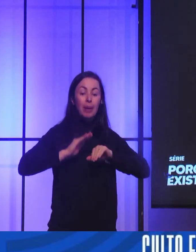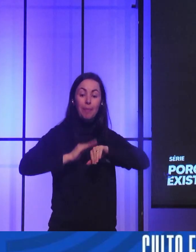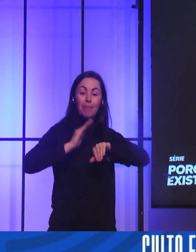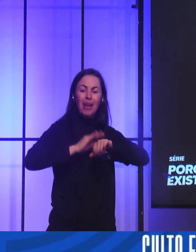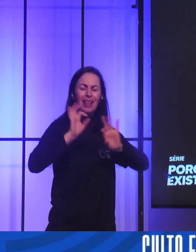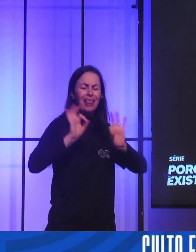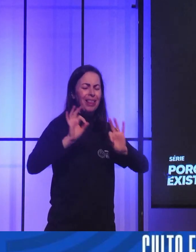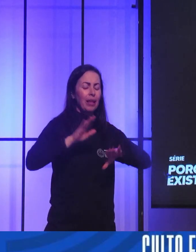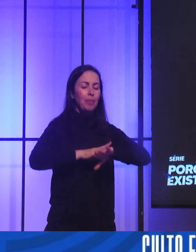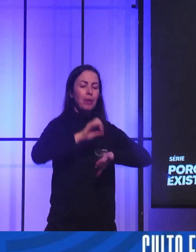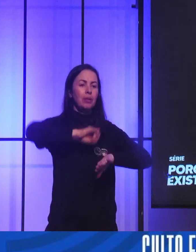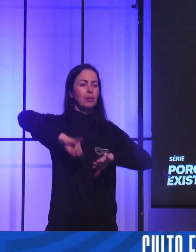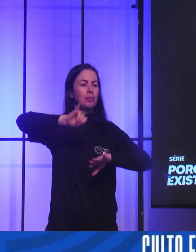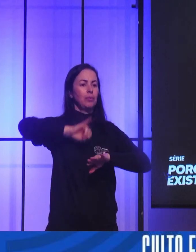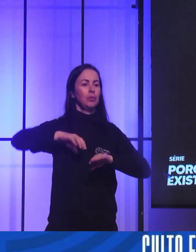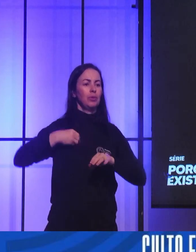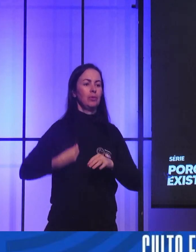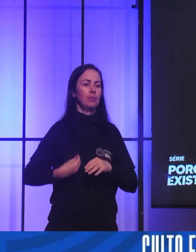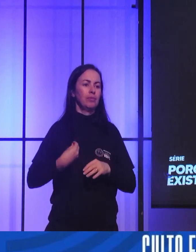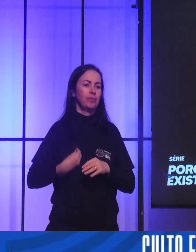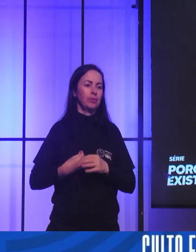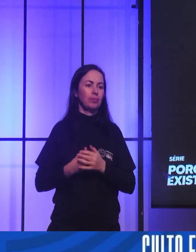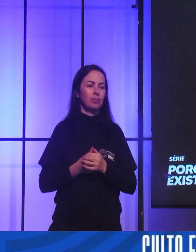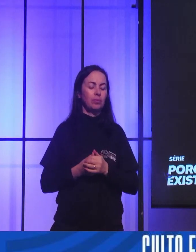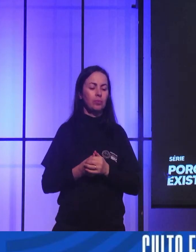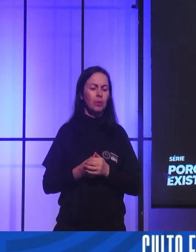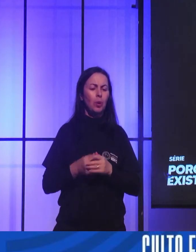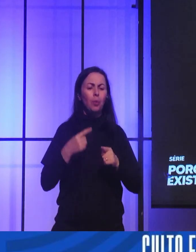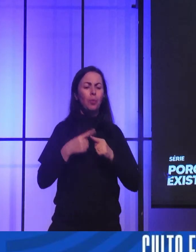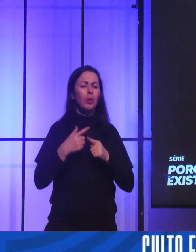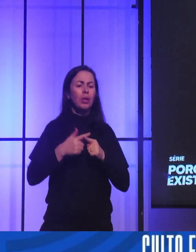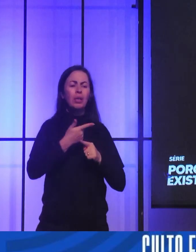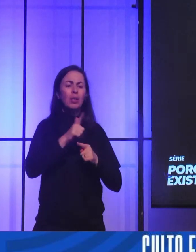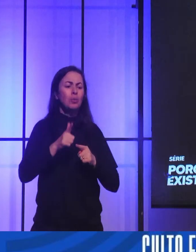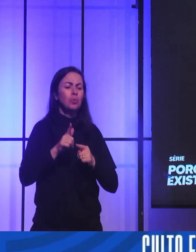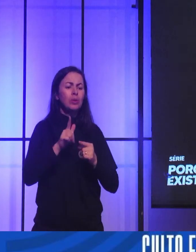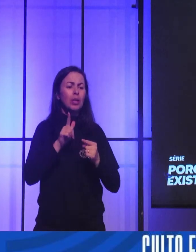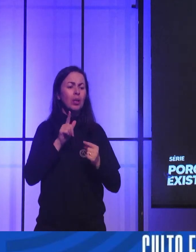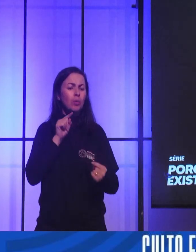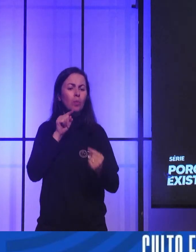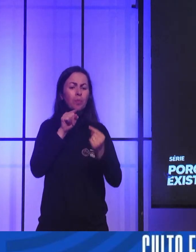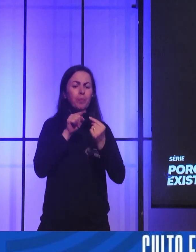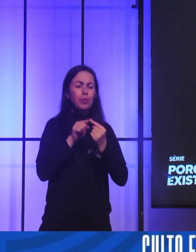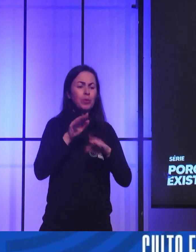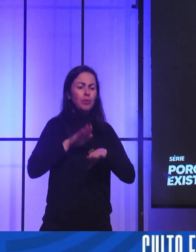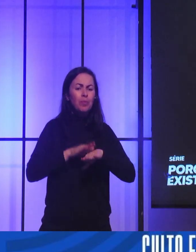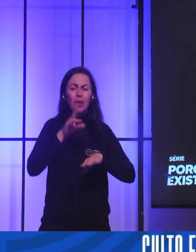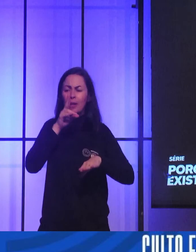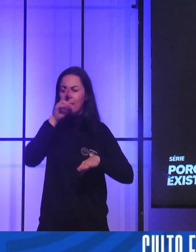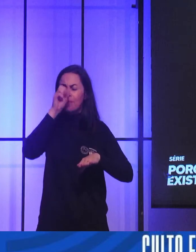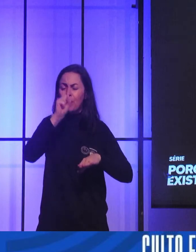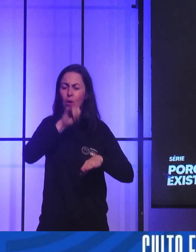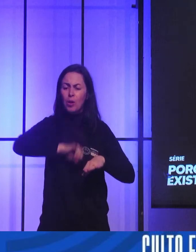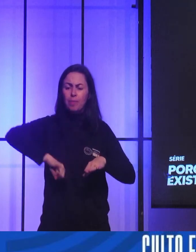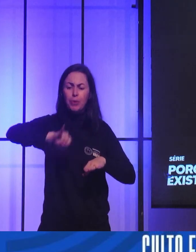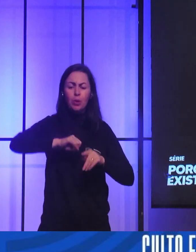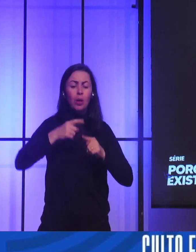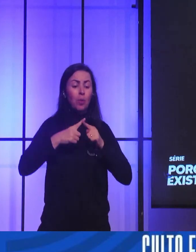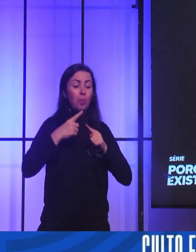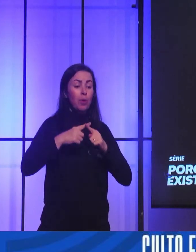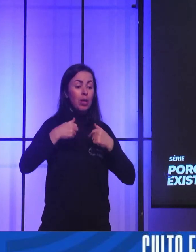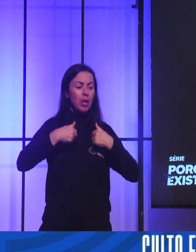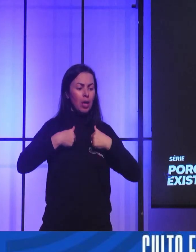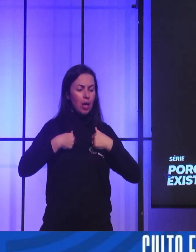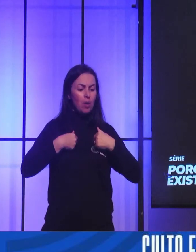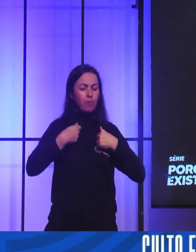importante para a sua vida. Não existe nenhuma razão que tire você, que isente você